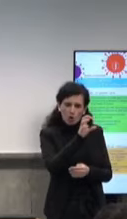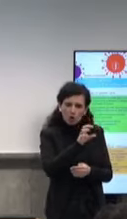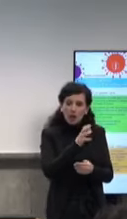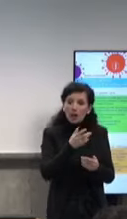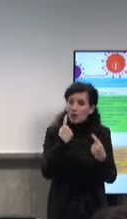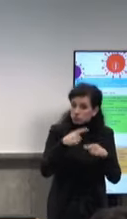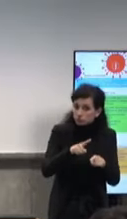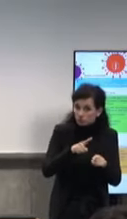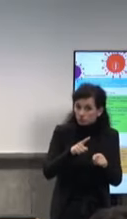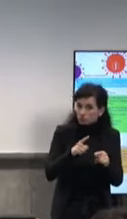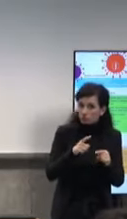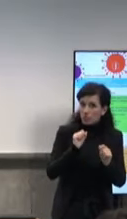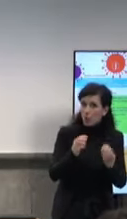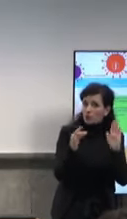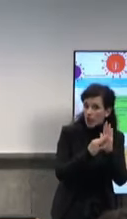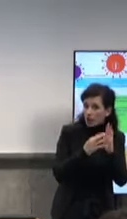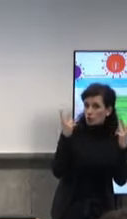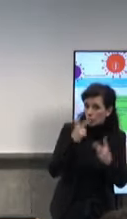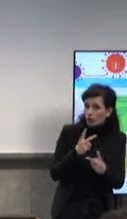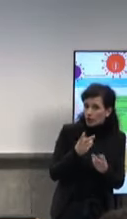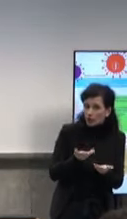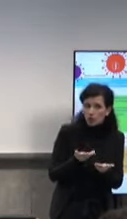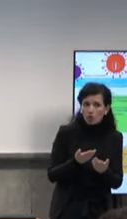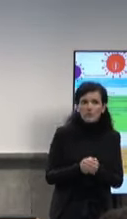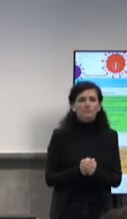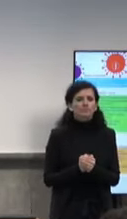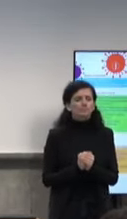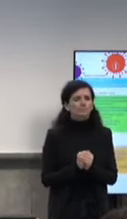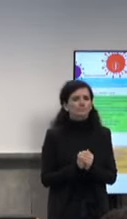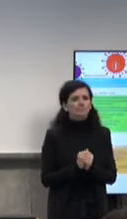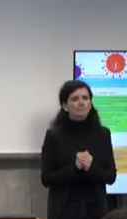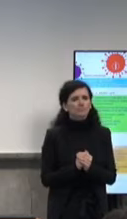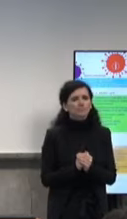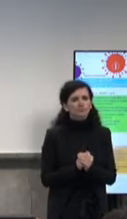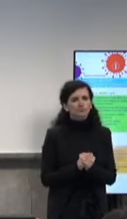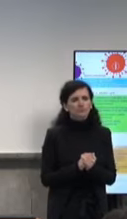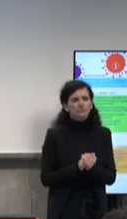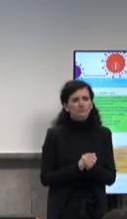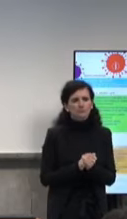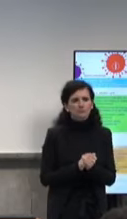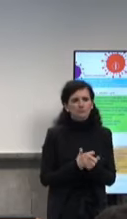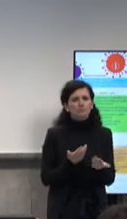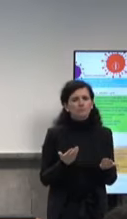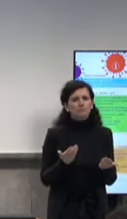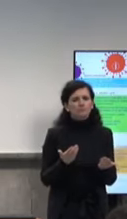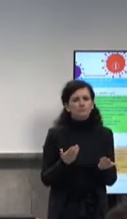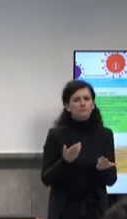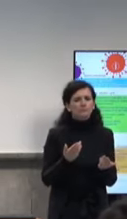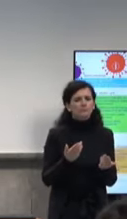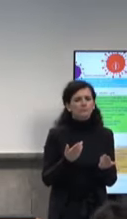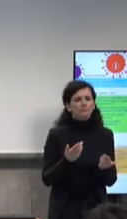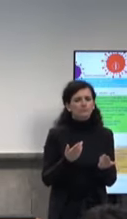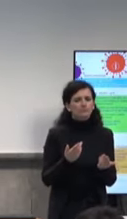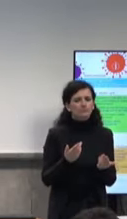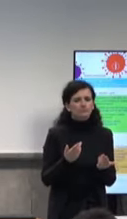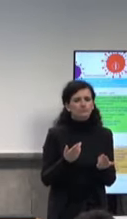e verosimile ma guardi io quello che le posso dire questo noi stiamo lavorando